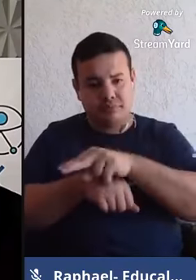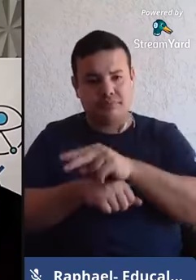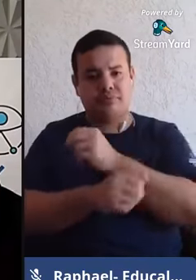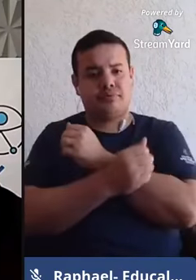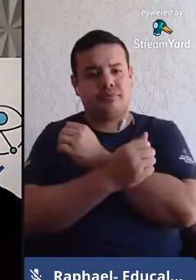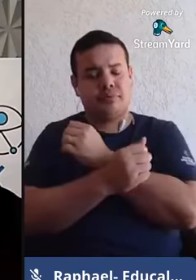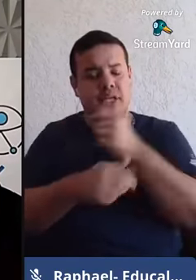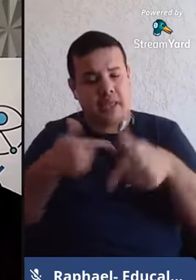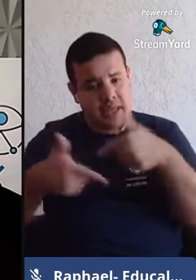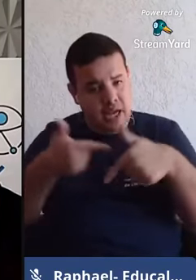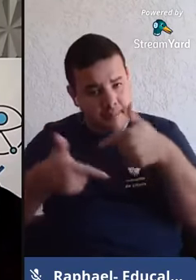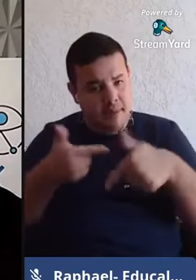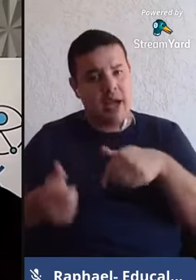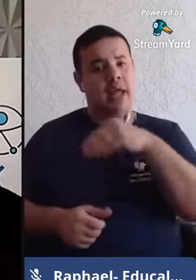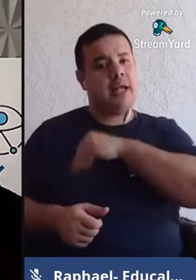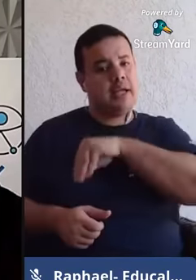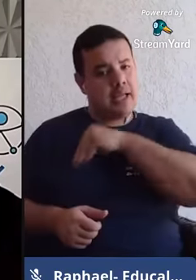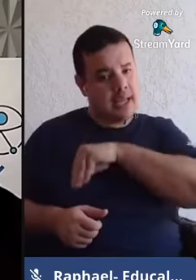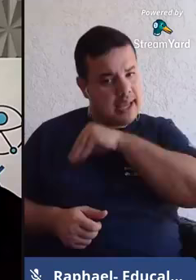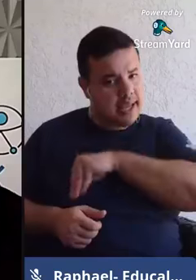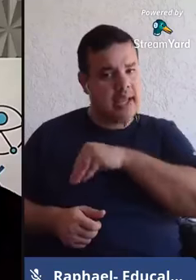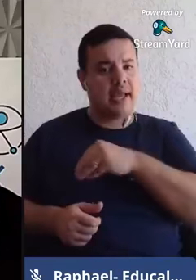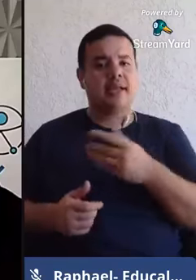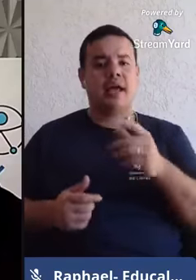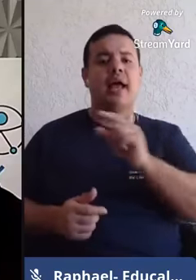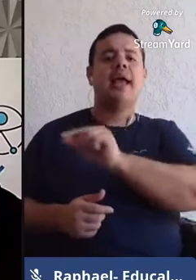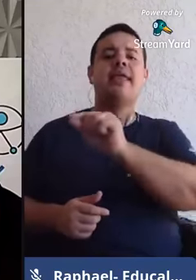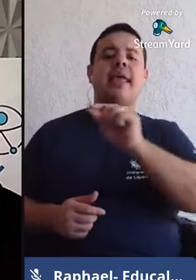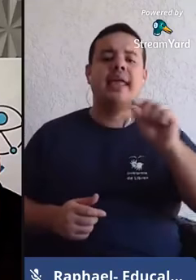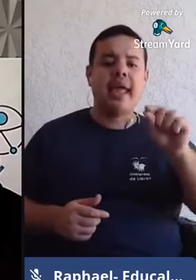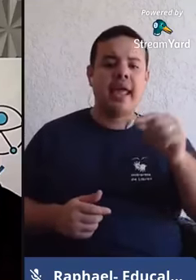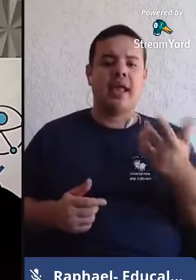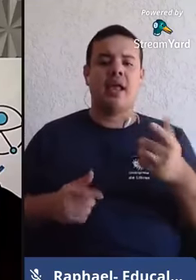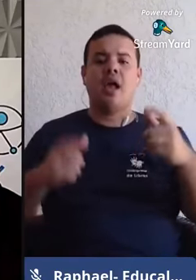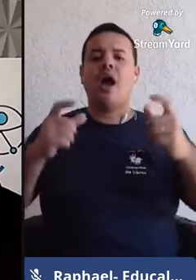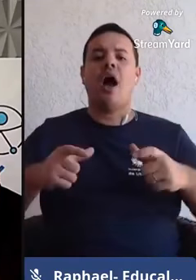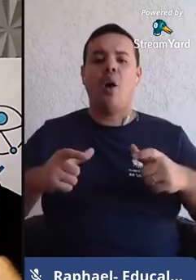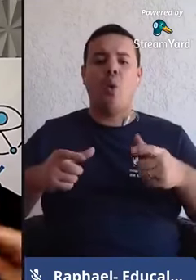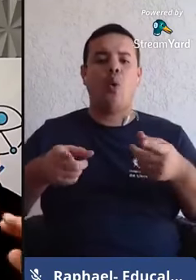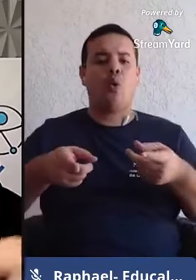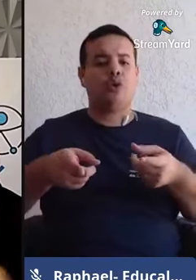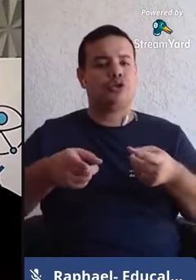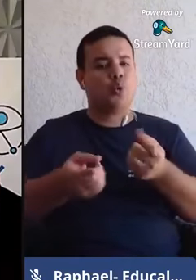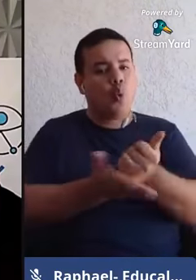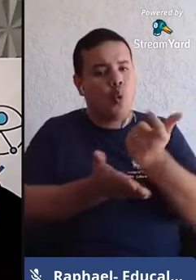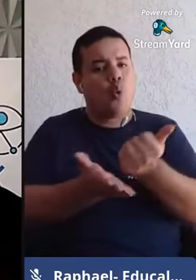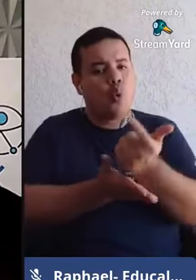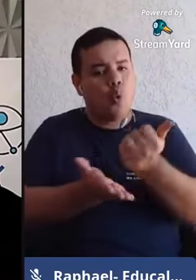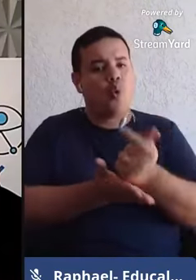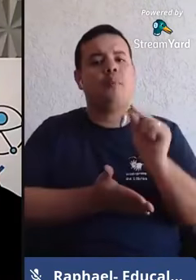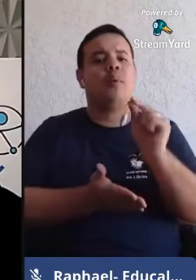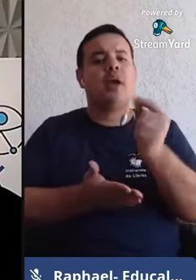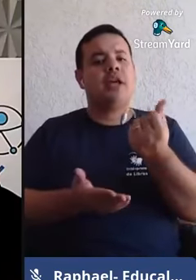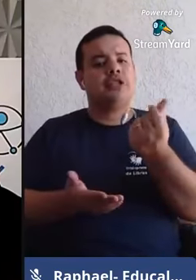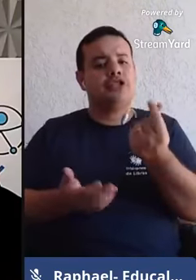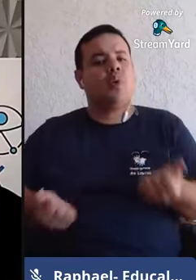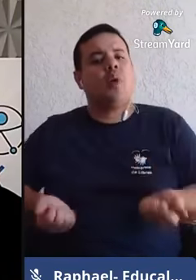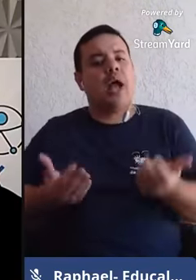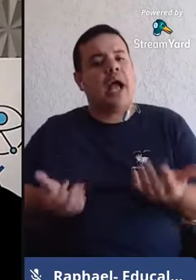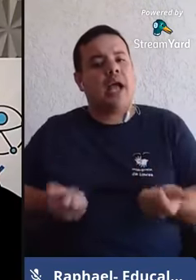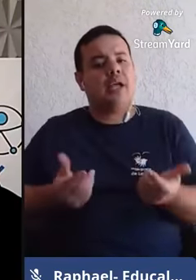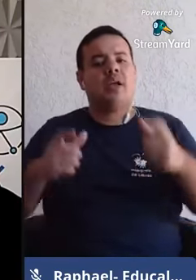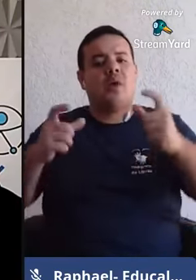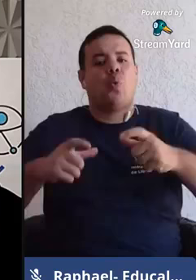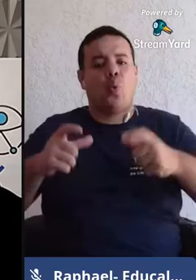renda. Quem é esse povo? Onde ele gasta? Onde ele sai? O que ele consome? Então, nós fizemos uma pesquisa, só